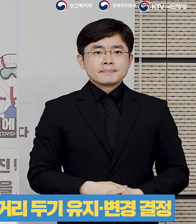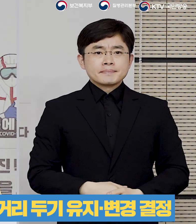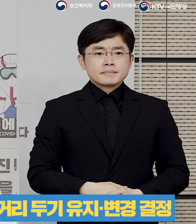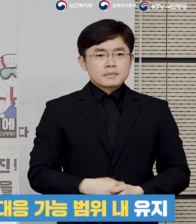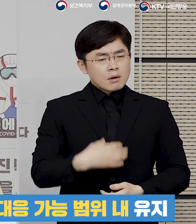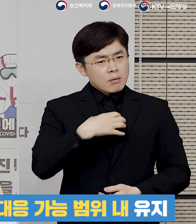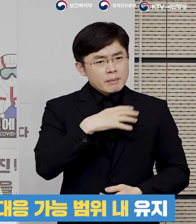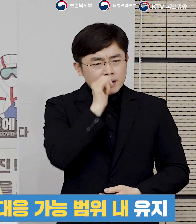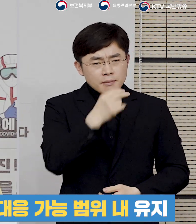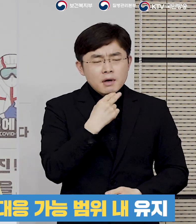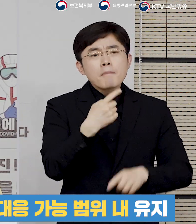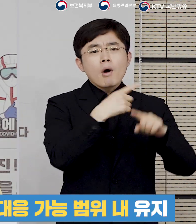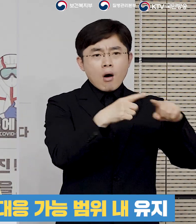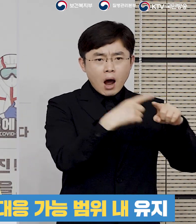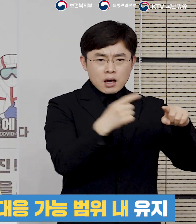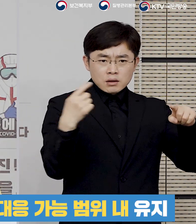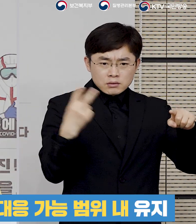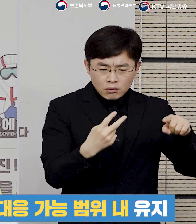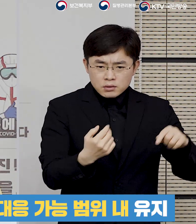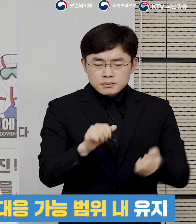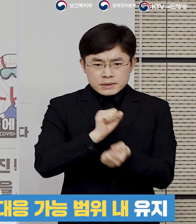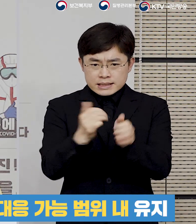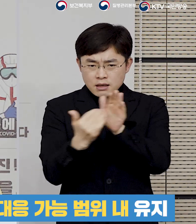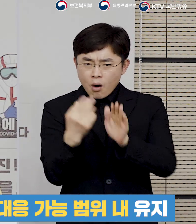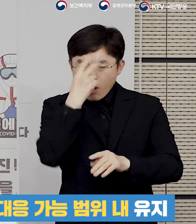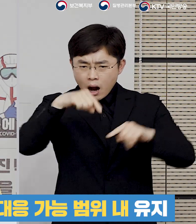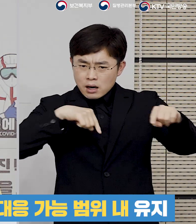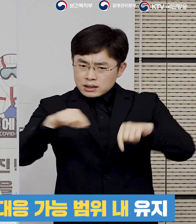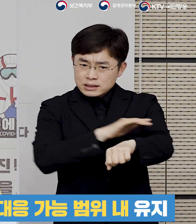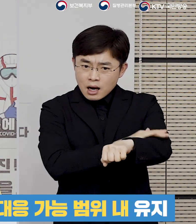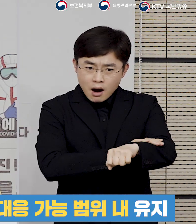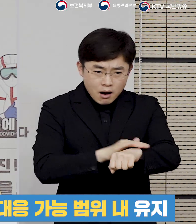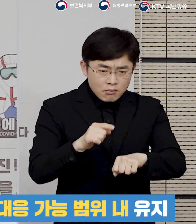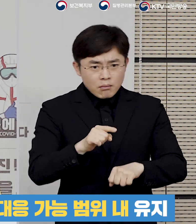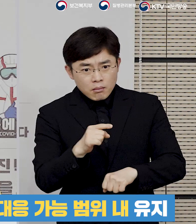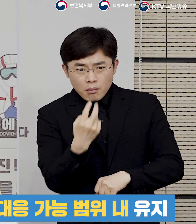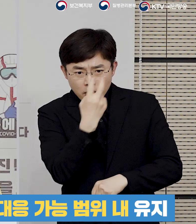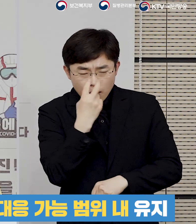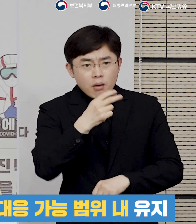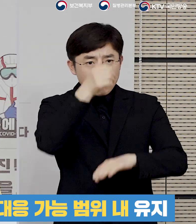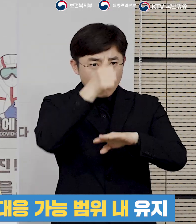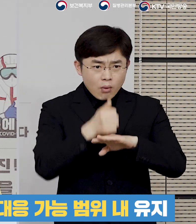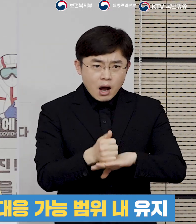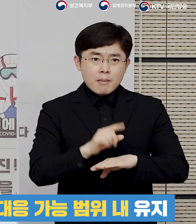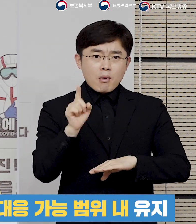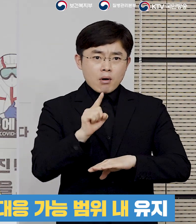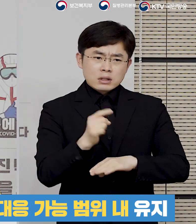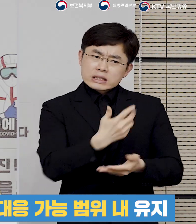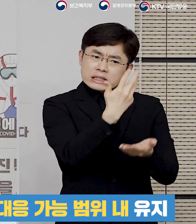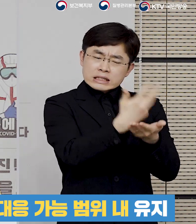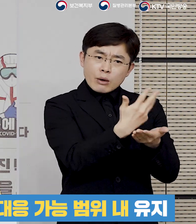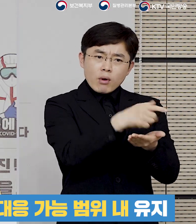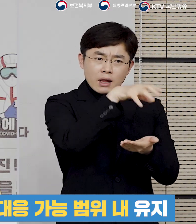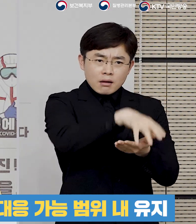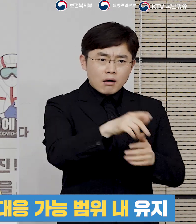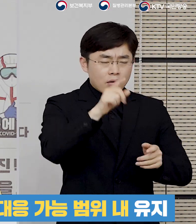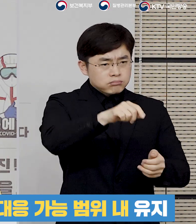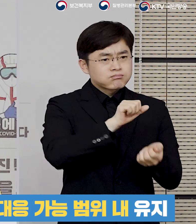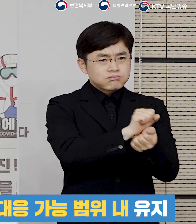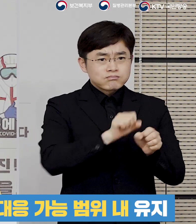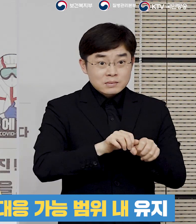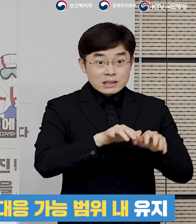있습니다. 위험도 평가 결과와 방역관리 사항 등을 종합적으로 판단할 때 이태원 클럽 집단